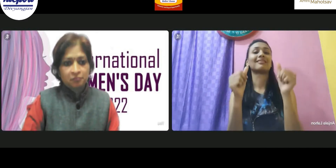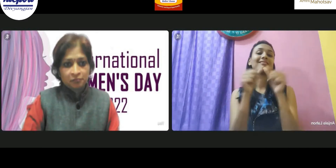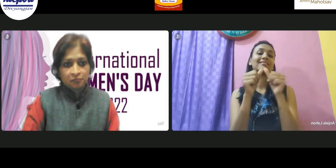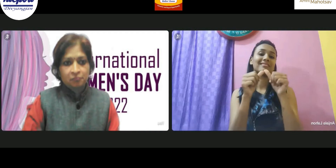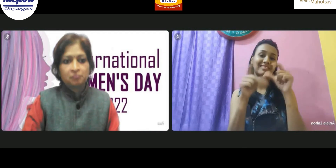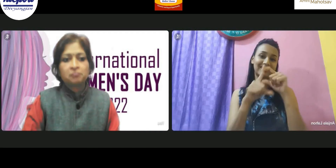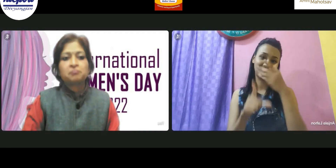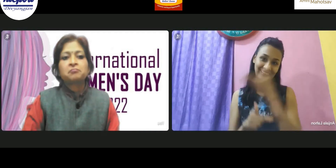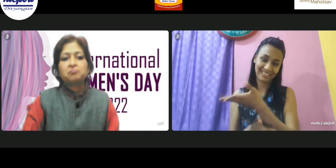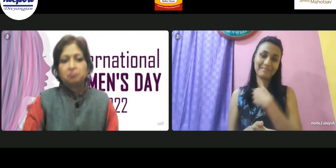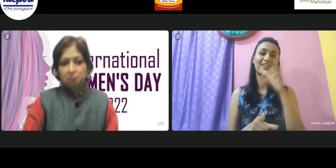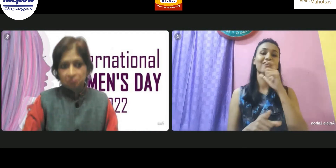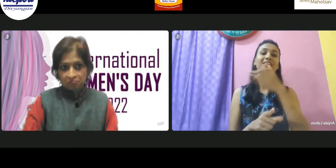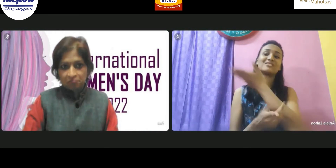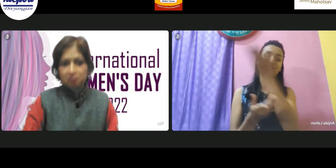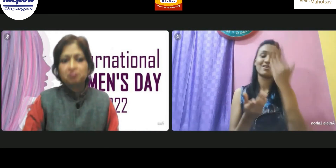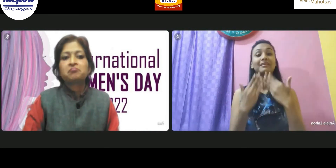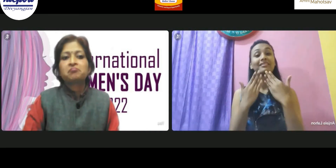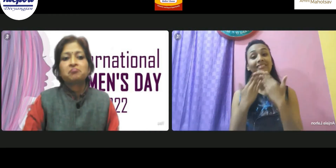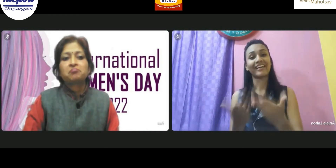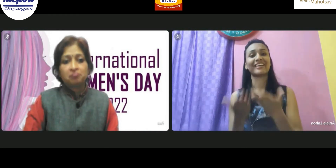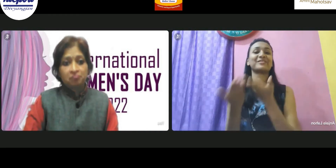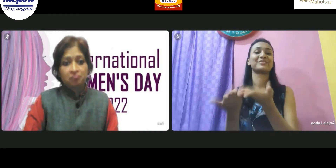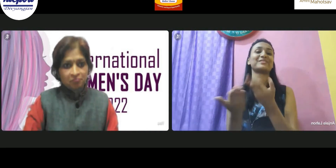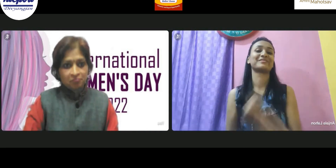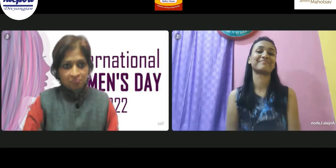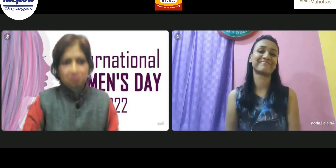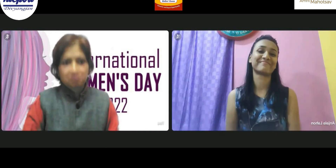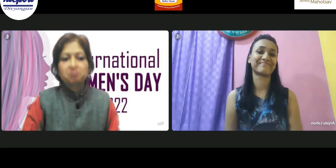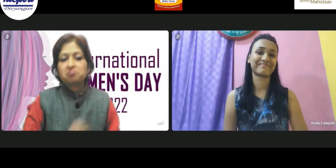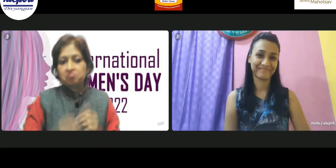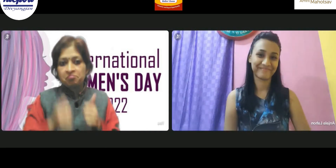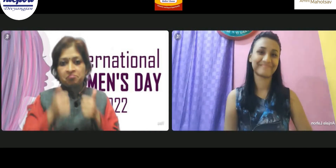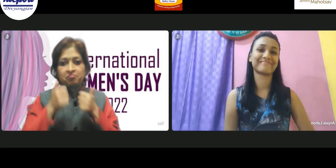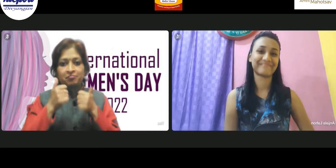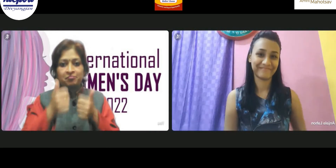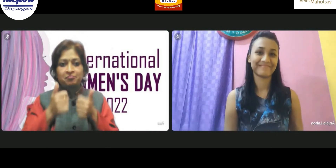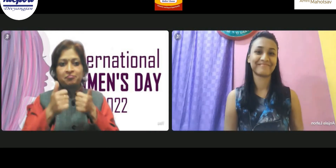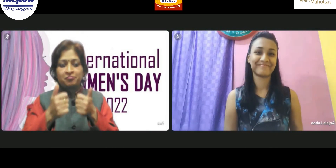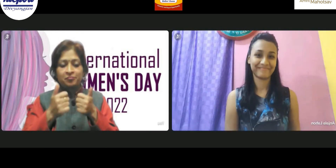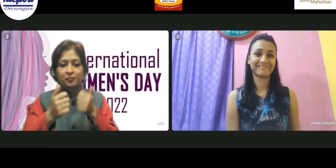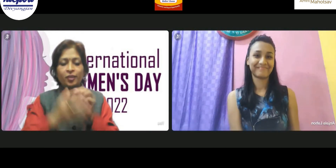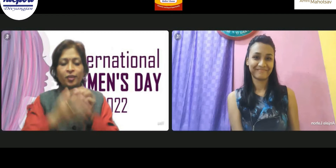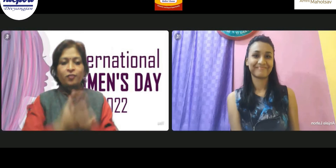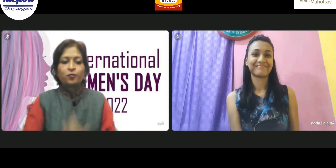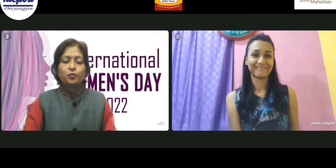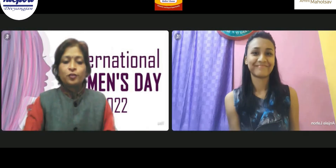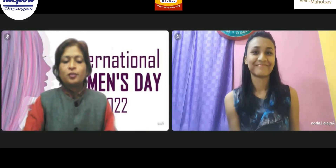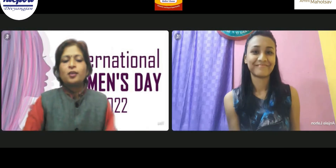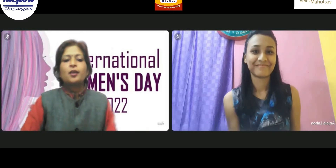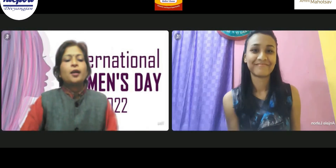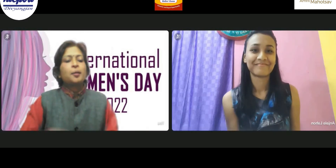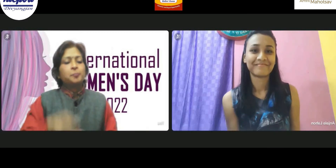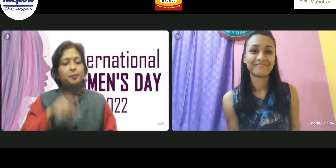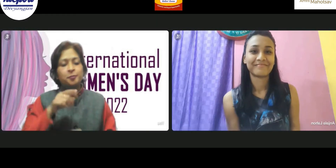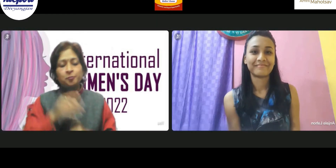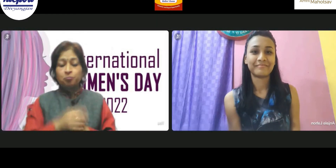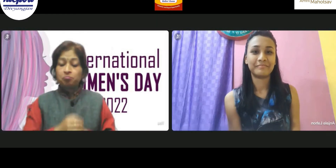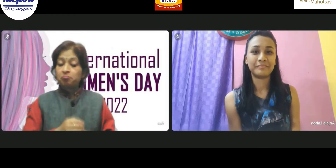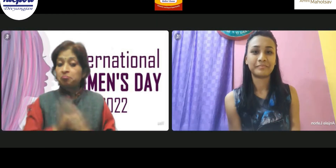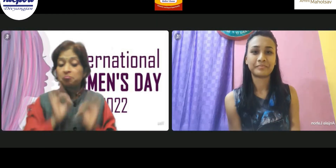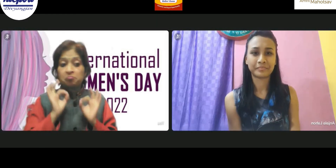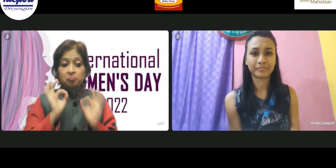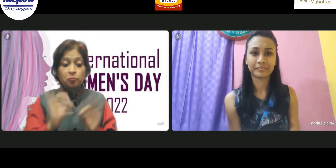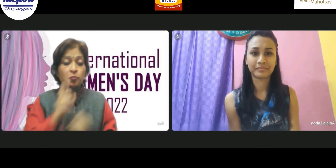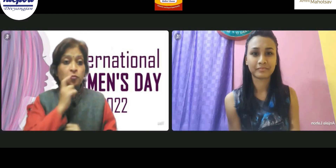असम एसोसिएशन ऑफ द डेफ को बहुत बहुत धन्यवाद देना चाहूंगी। वेरी गुड एंजेला, आपका कॉलेज तो